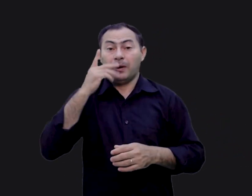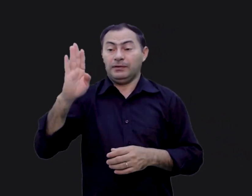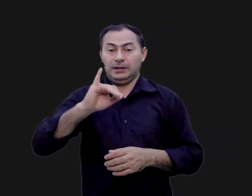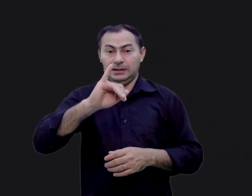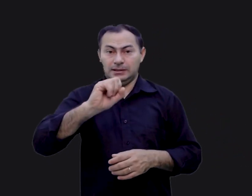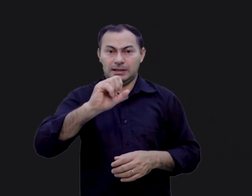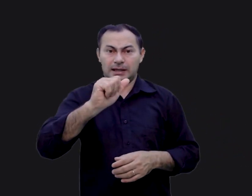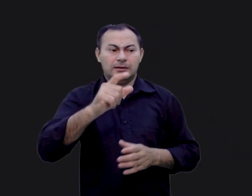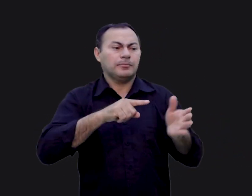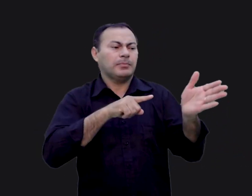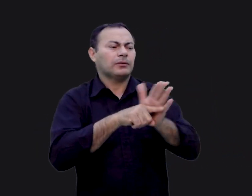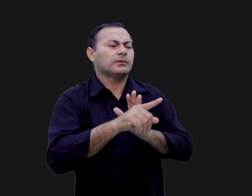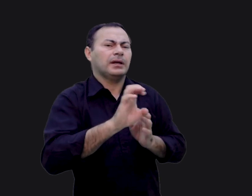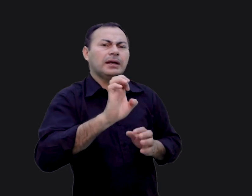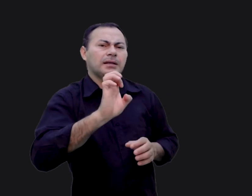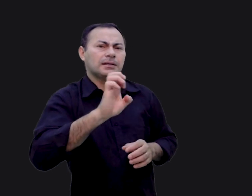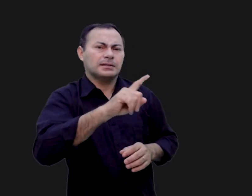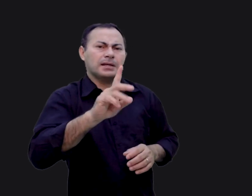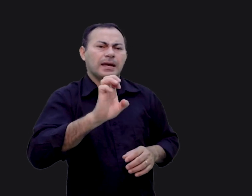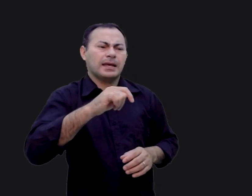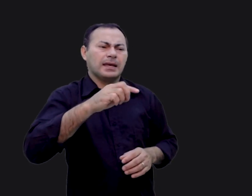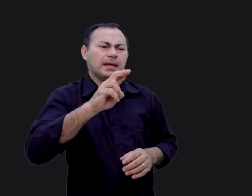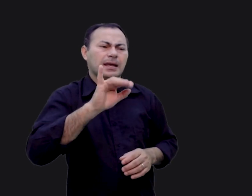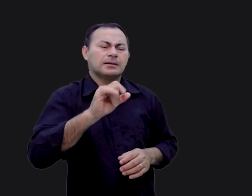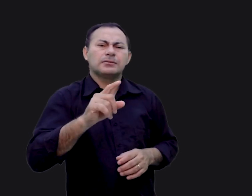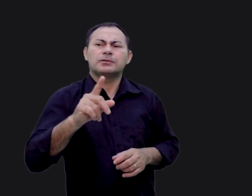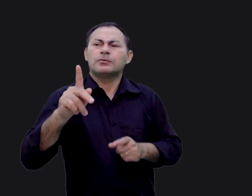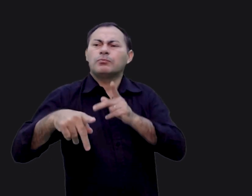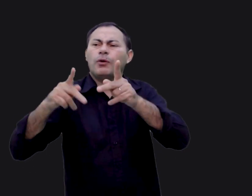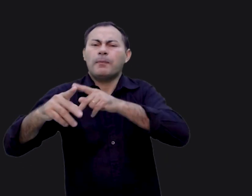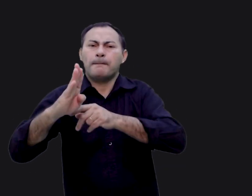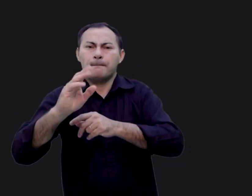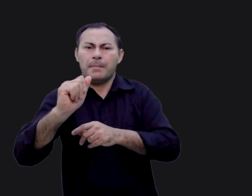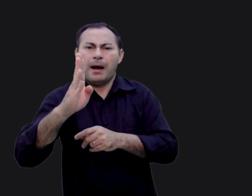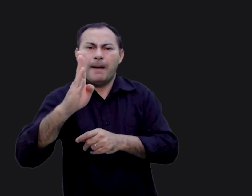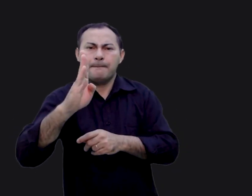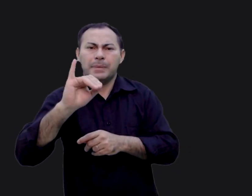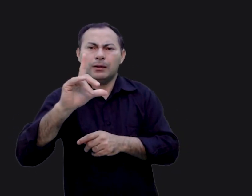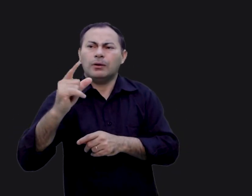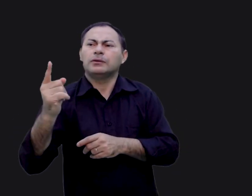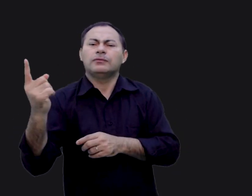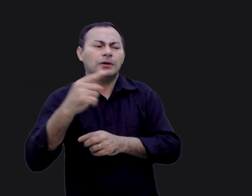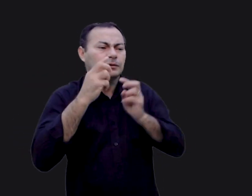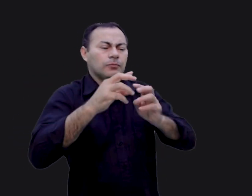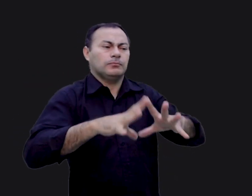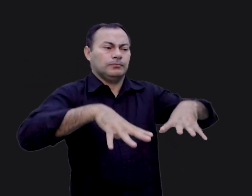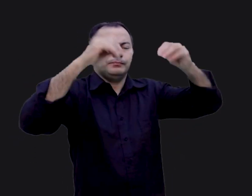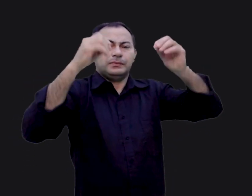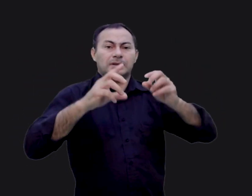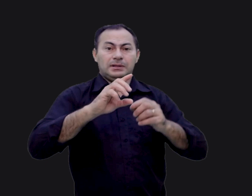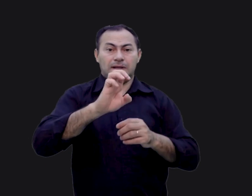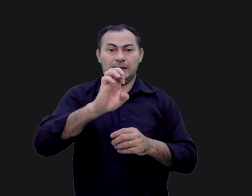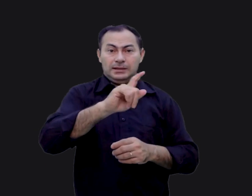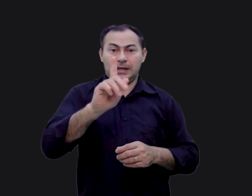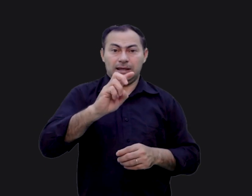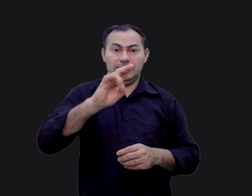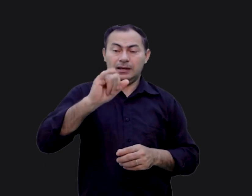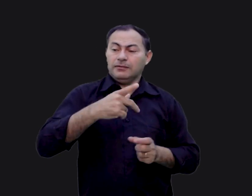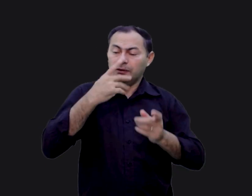O profeta Isaías perguntou a Ezequias: "O que eles viram em seu palácio?" Ezequias contou que tinha mostrado tudo a